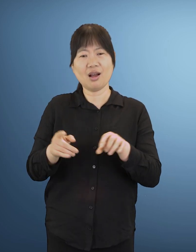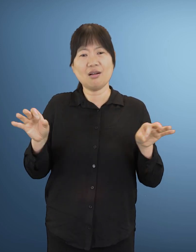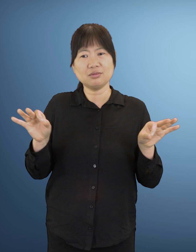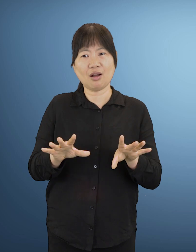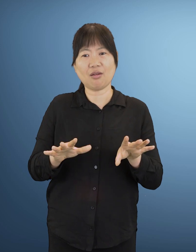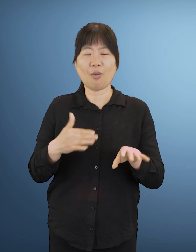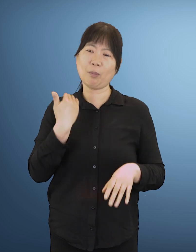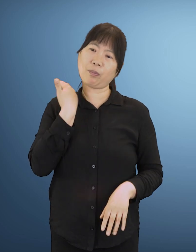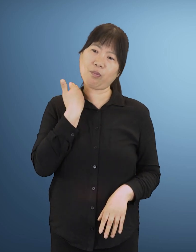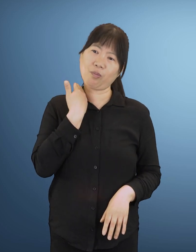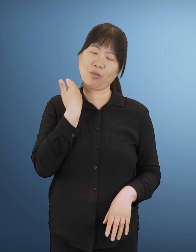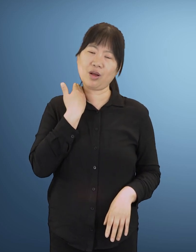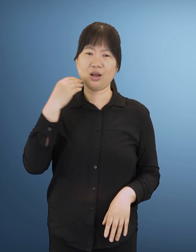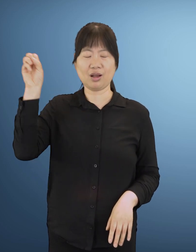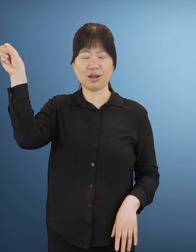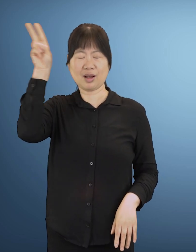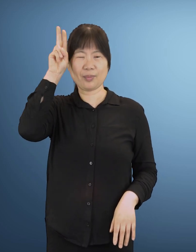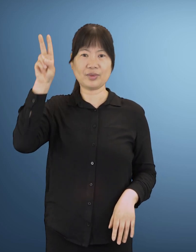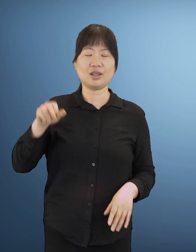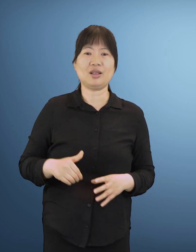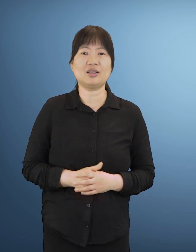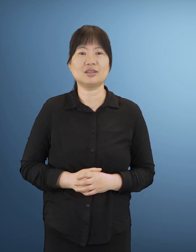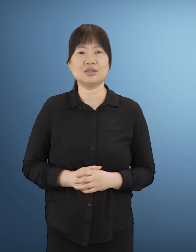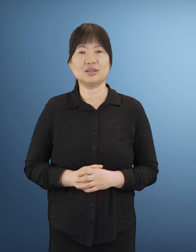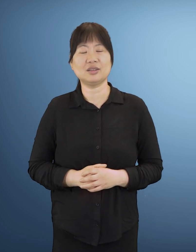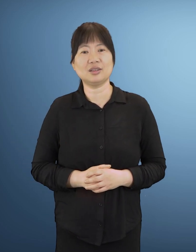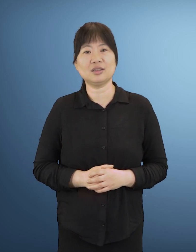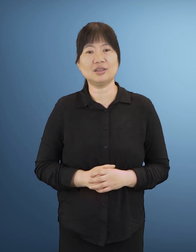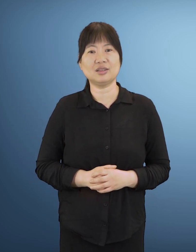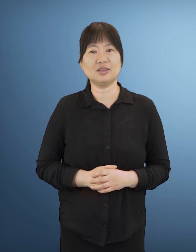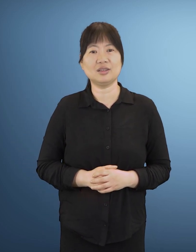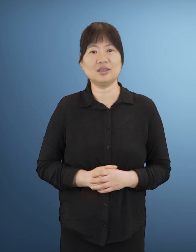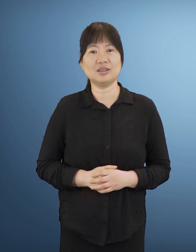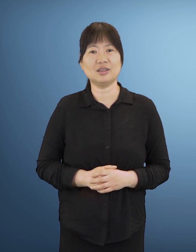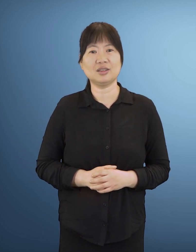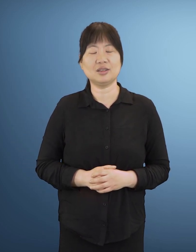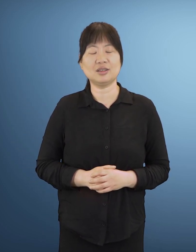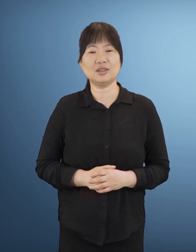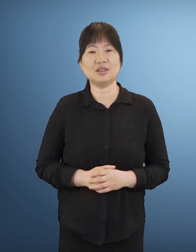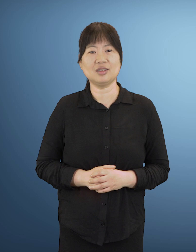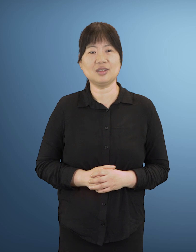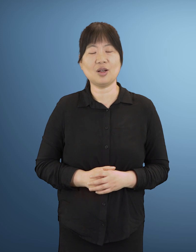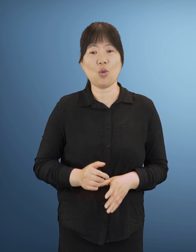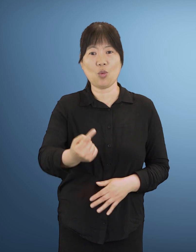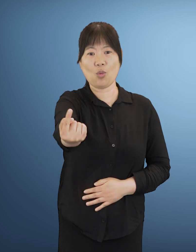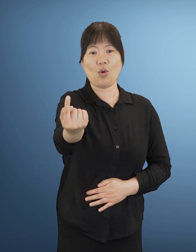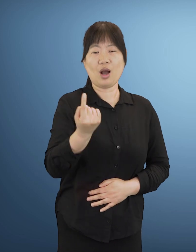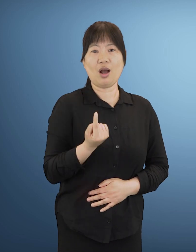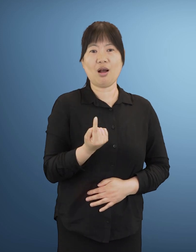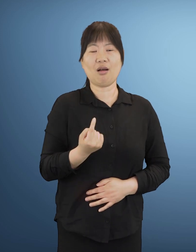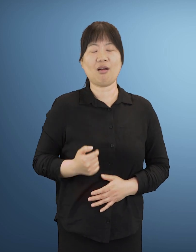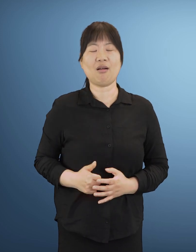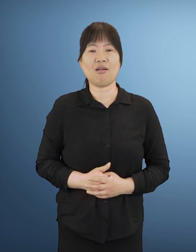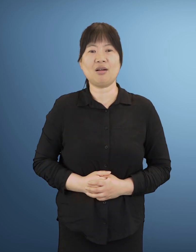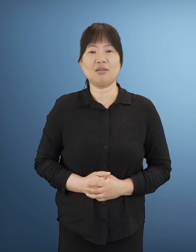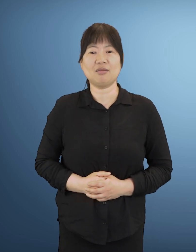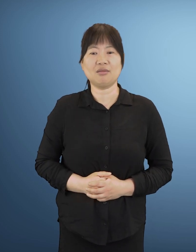안 보이더니 갑자기 여러분 공동체 앞에 탁 나타나서